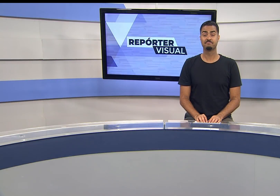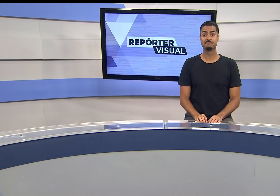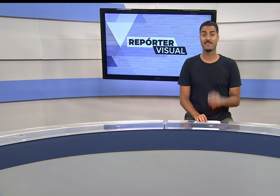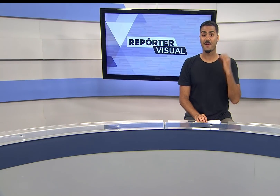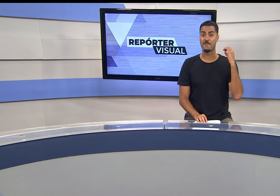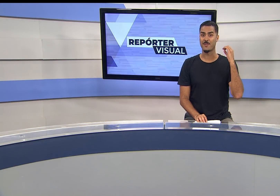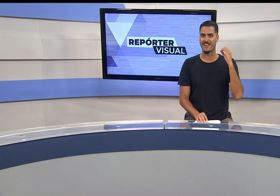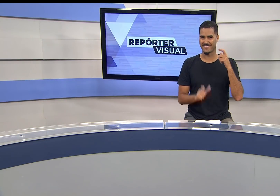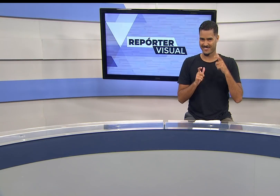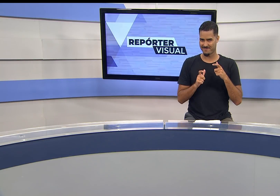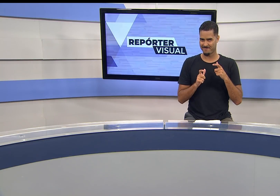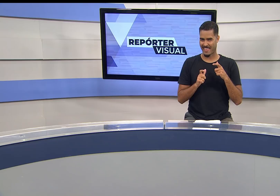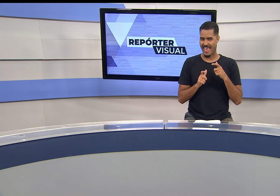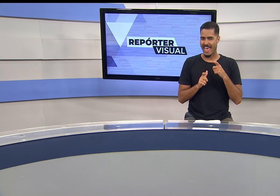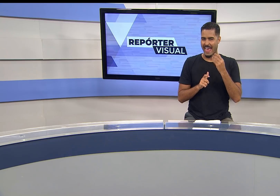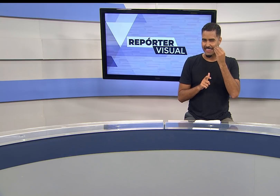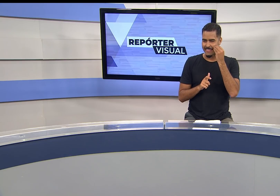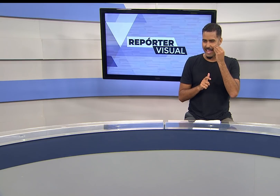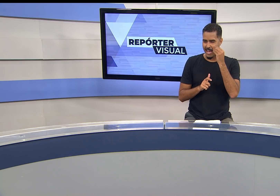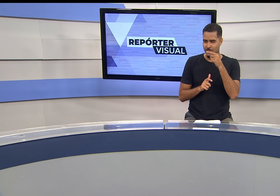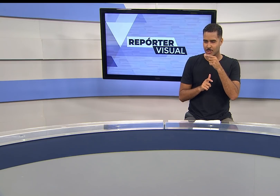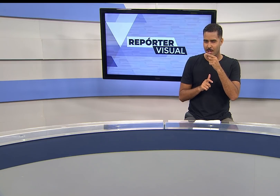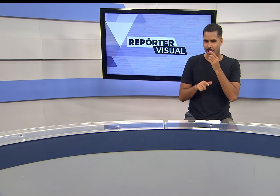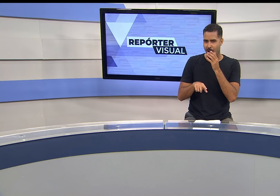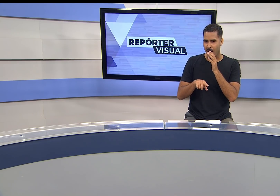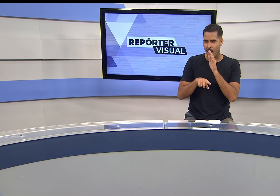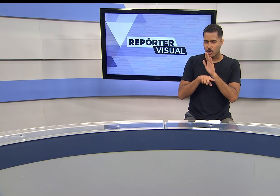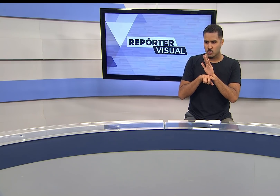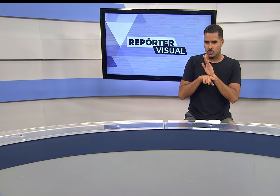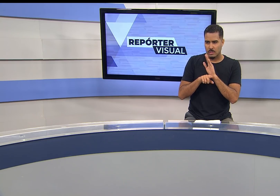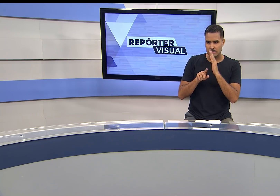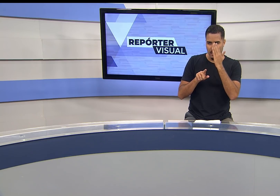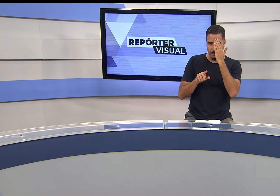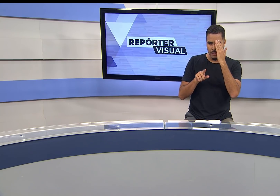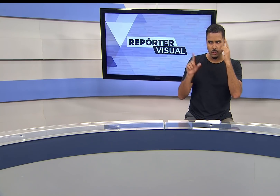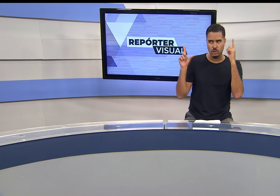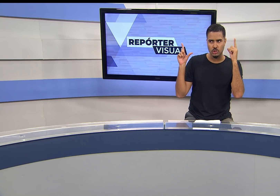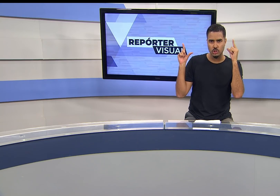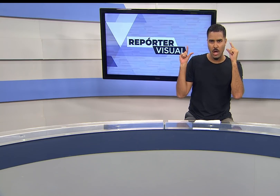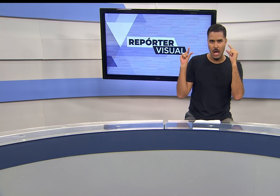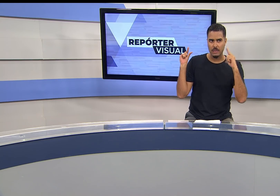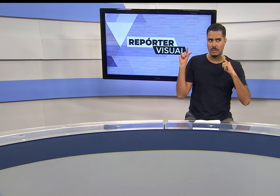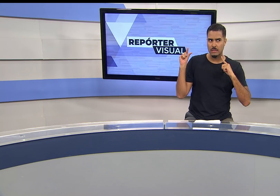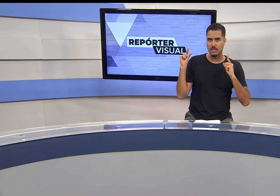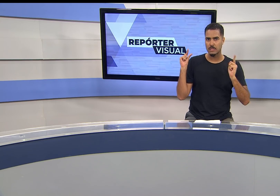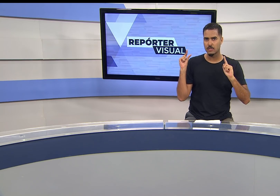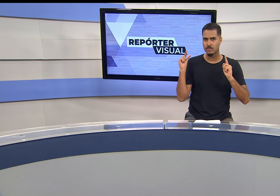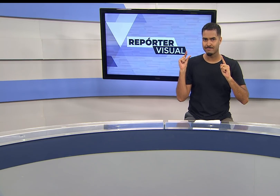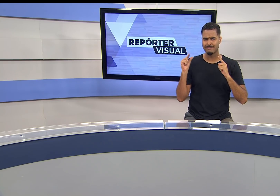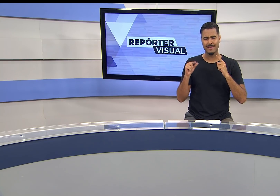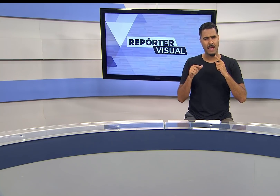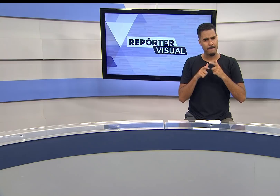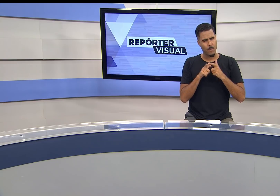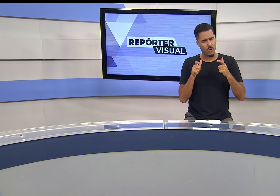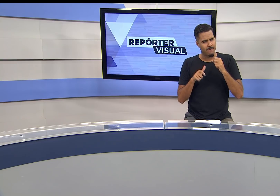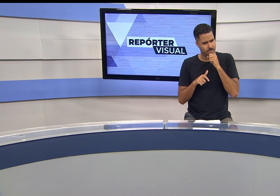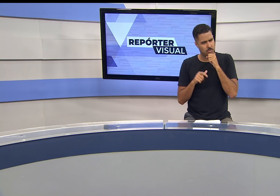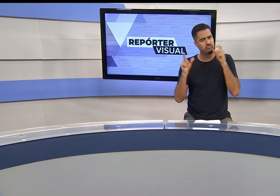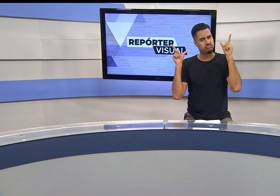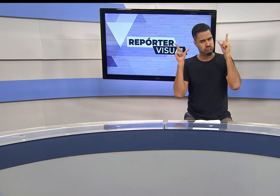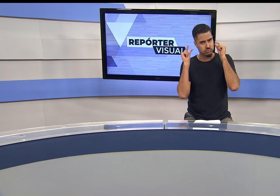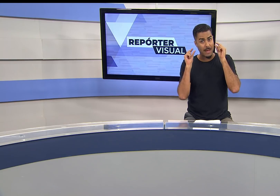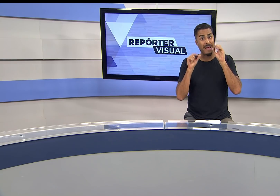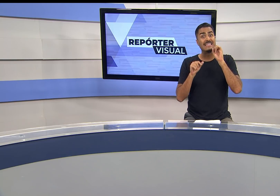Em Porto Alegre, um teste ajuda a identificar a perda de audição. A condição é mais comum em idosos, mas o